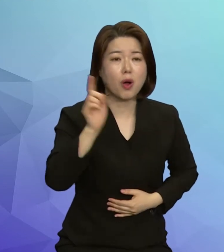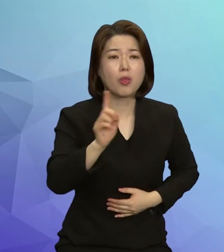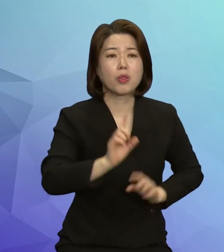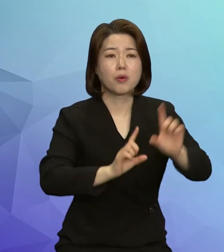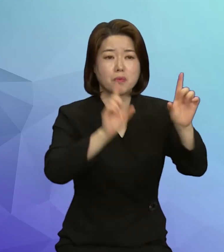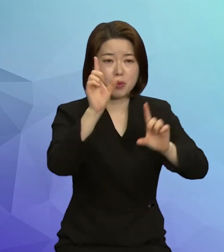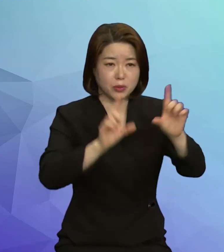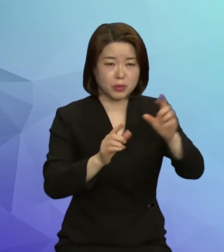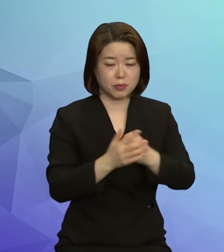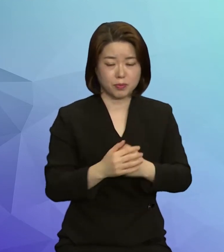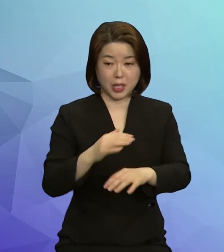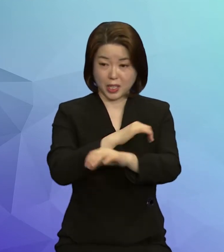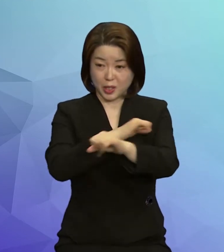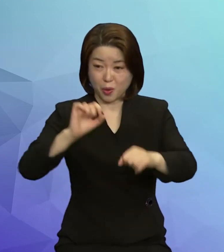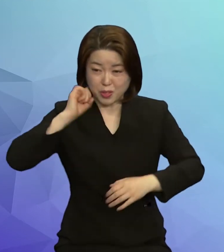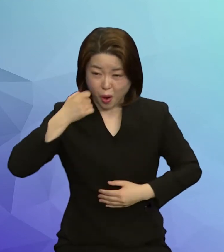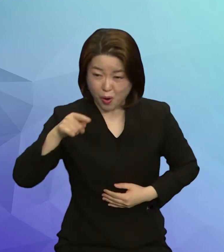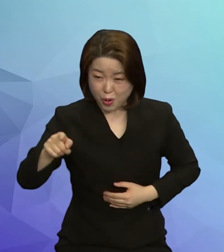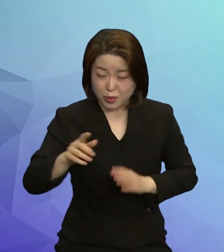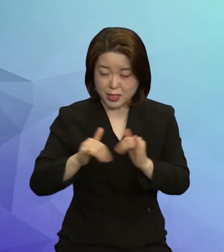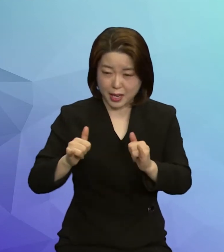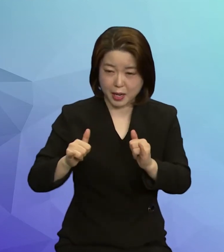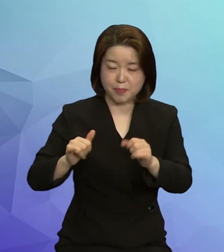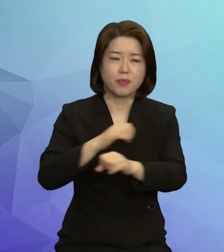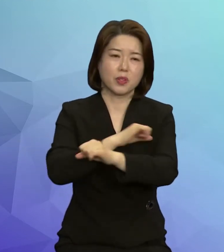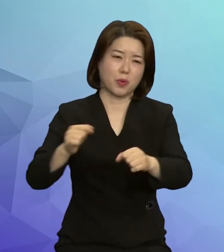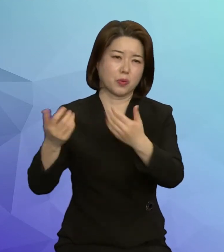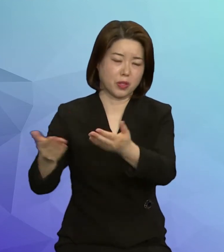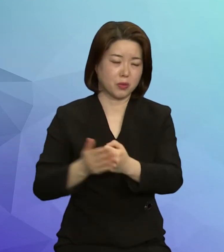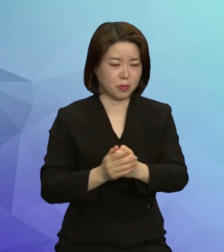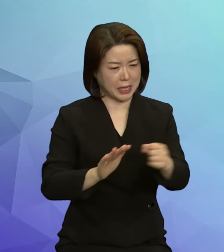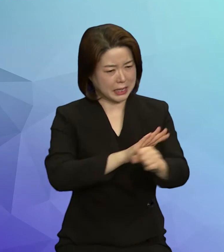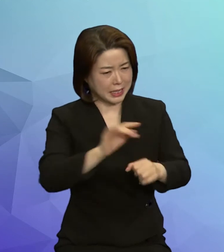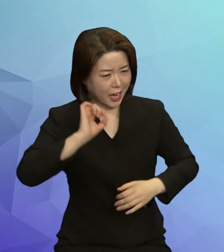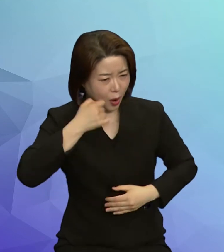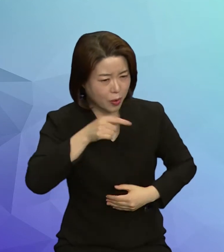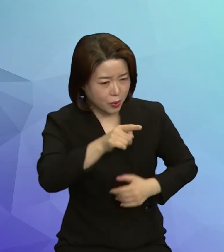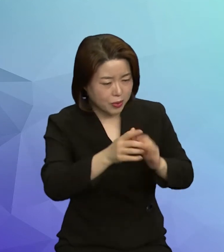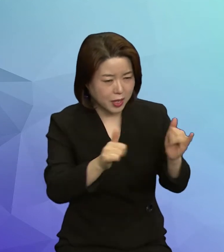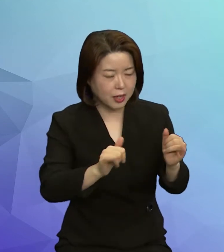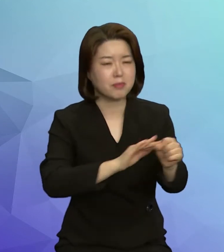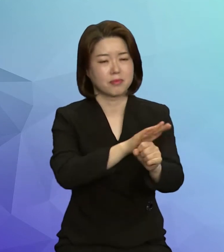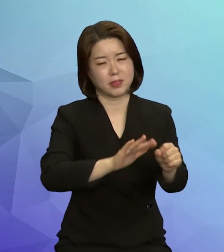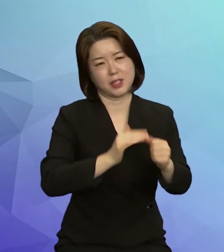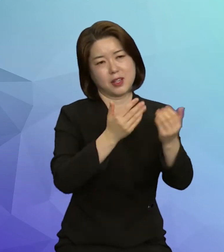사람인가? 용서할 수 없는 사람 용서하고 사랑할 수 없는 사람 사랑하는 것.